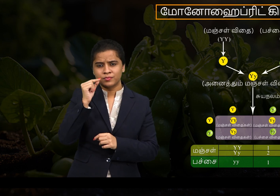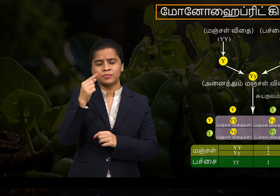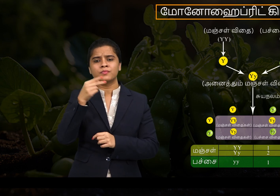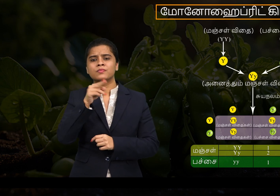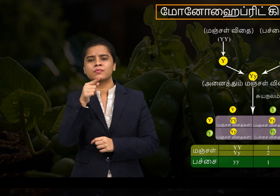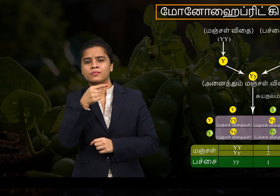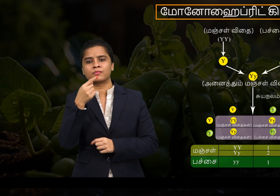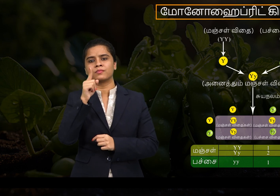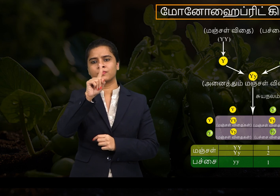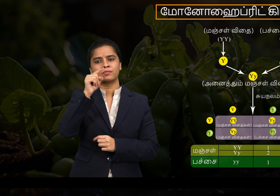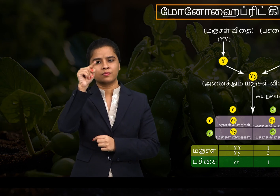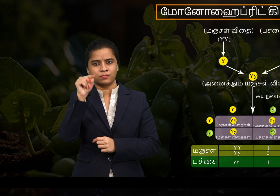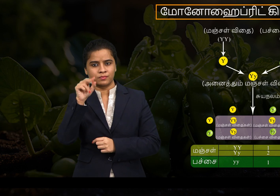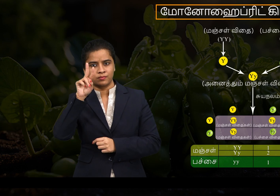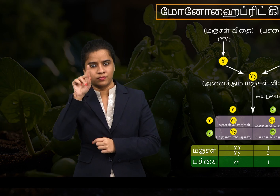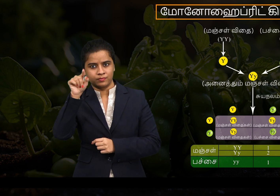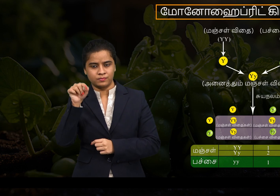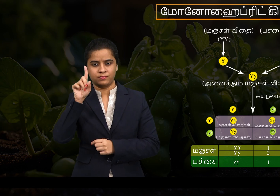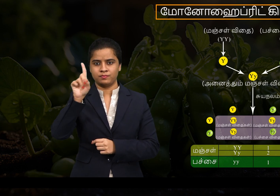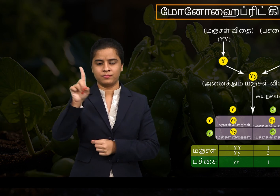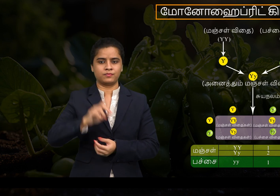1:2:1 ஆகும்.